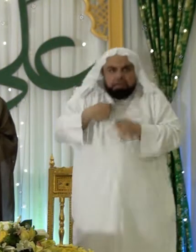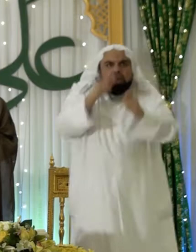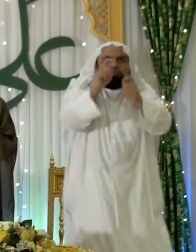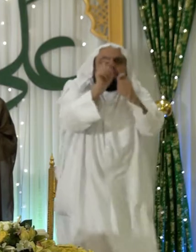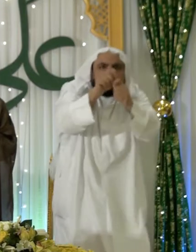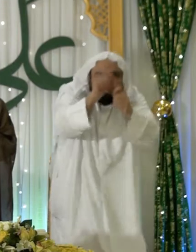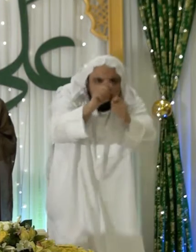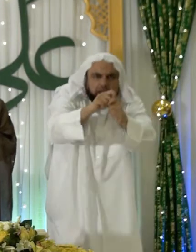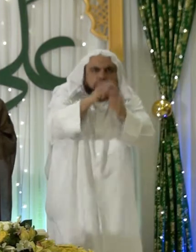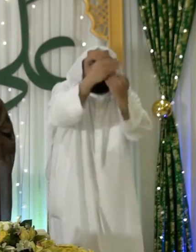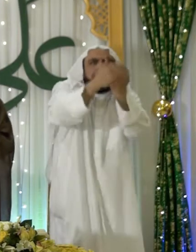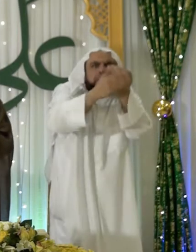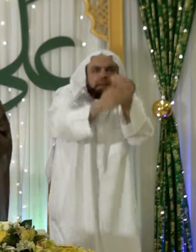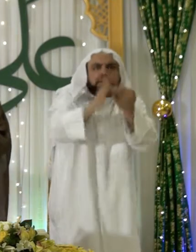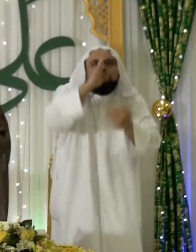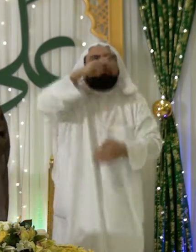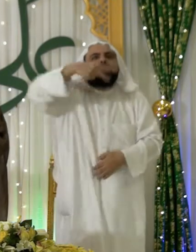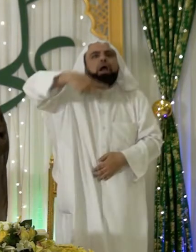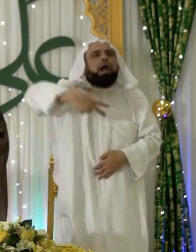رسول الله،